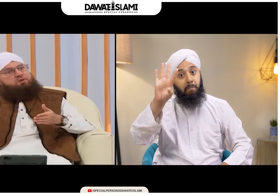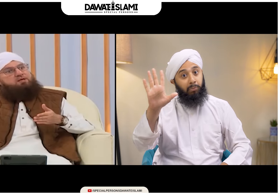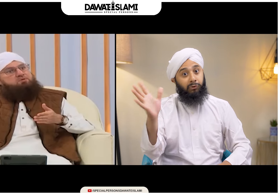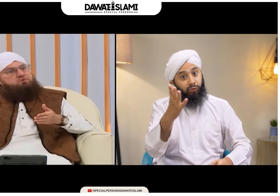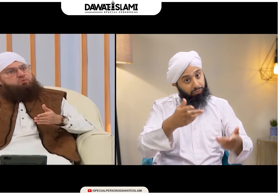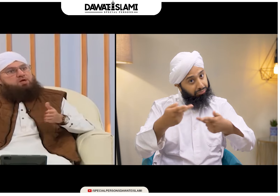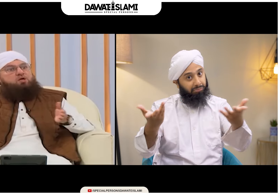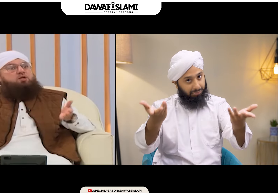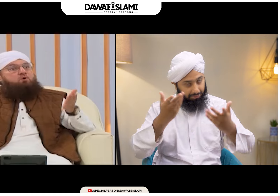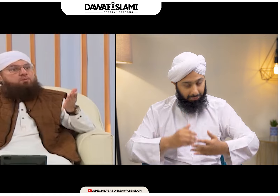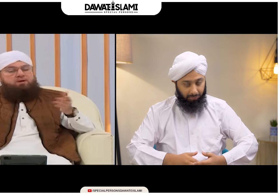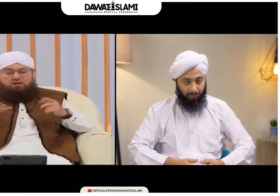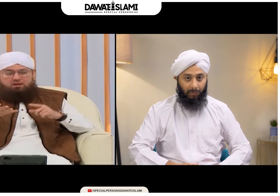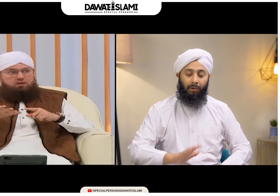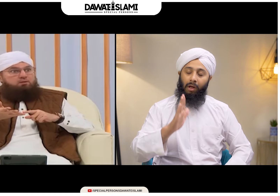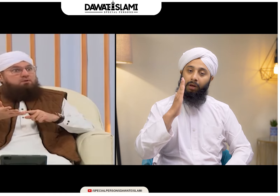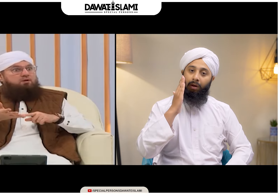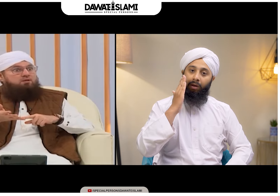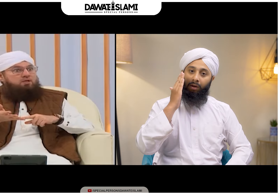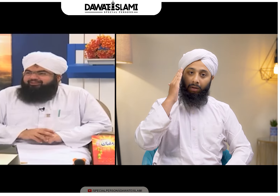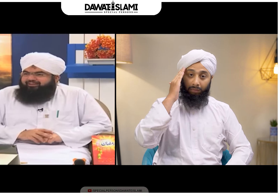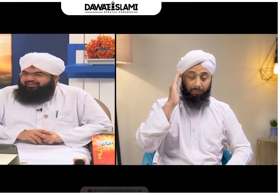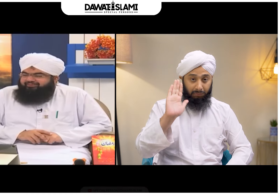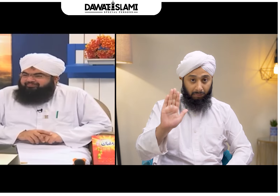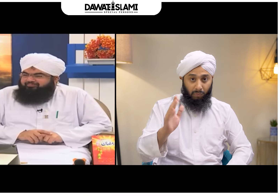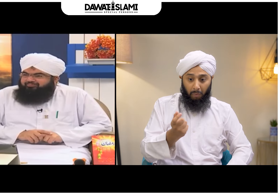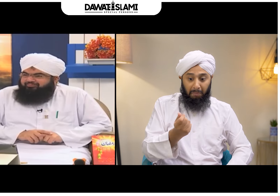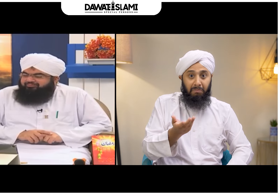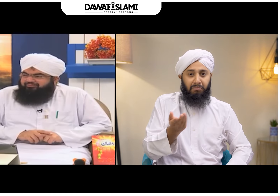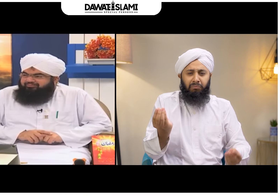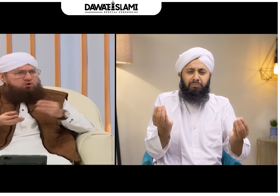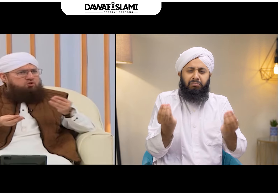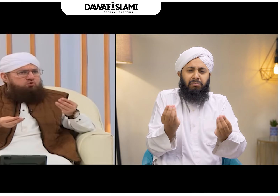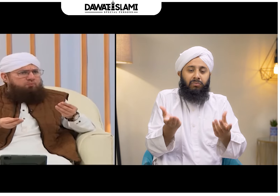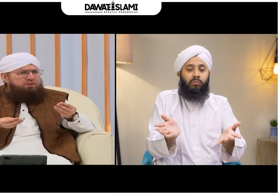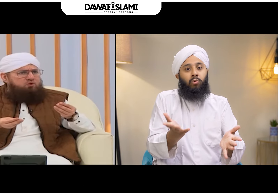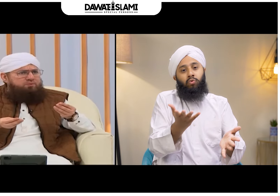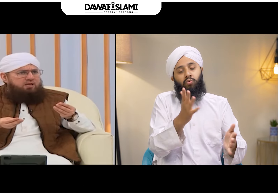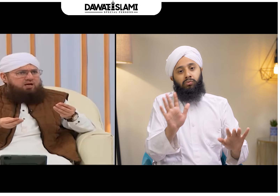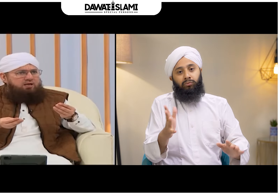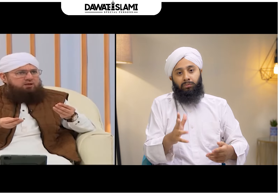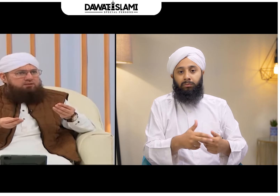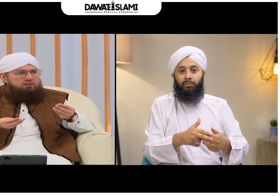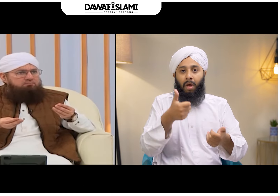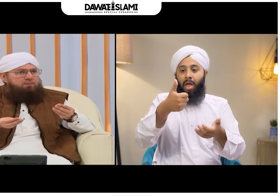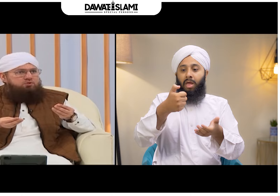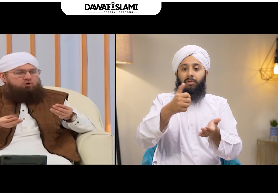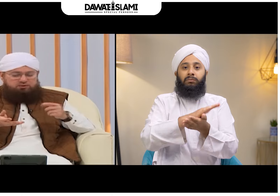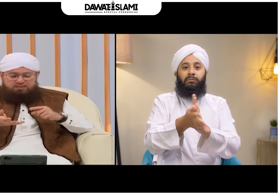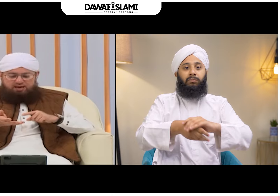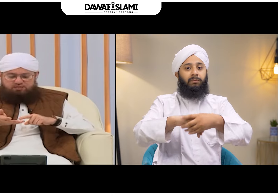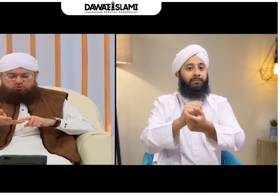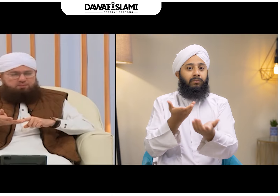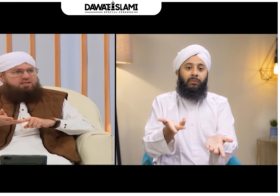10 روپے کا، 20 روپے کا، کئی موقع پہ مہنگا 50 روپے. اچھا پھر اس کے بعد جناب حالانکہ کاسٹ 2 روپے 3 روپے سے، ہاں معمولی سی